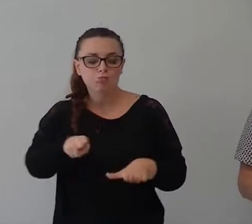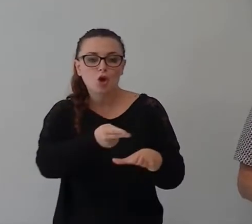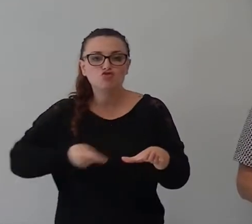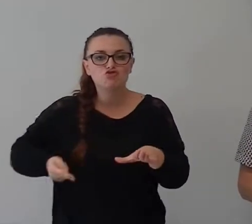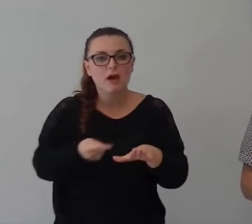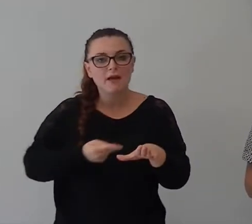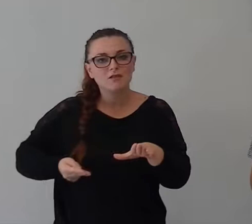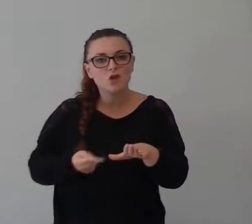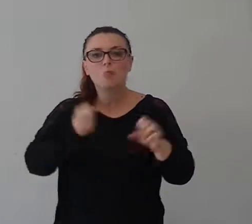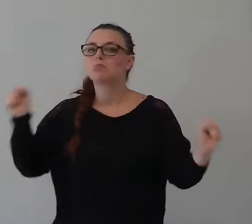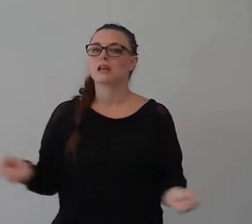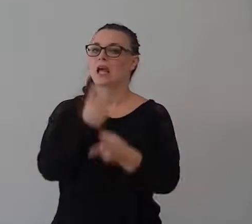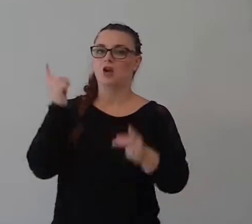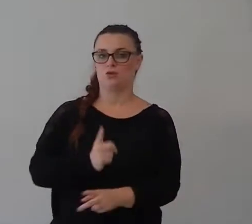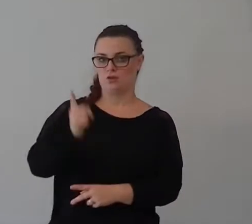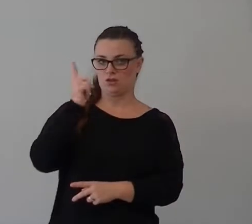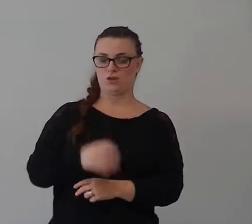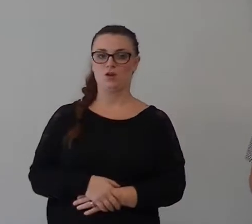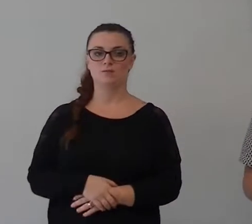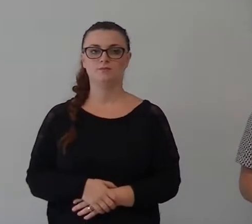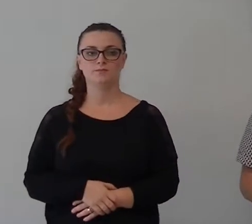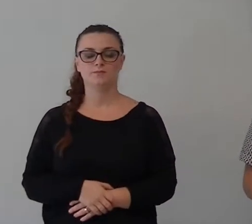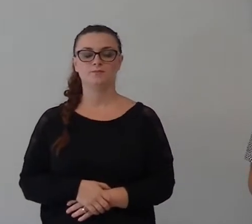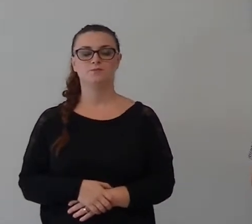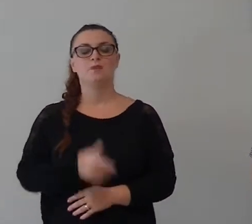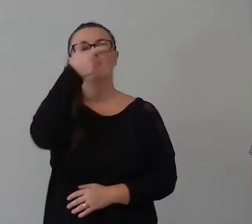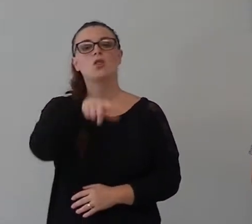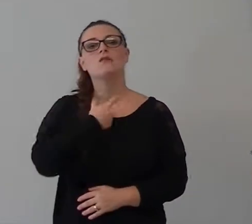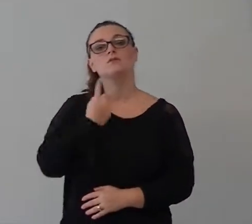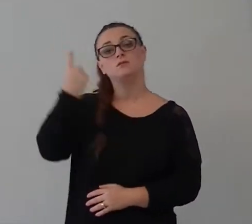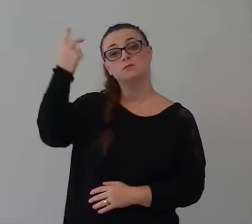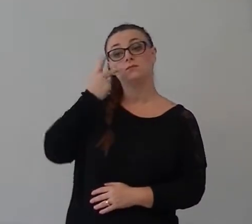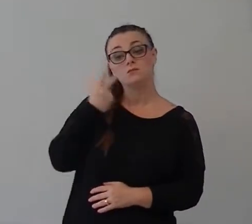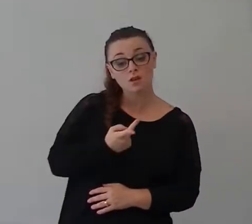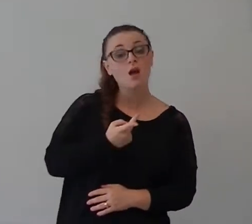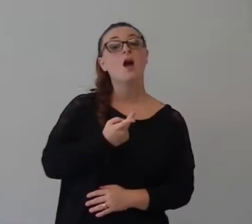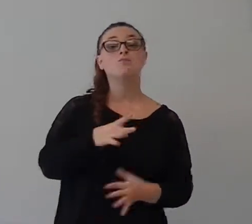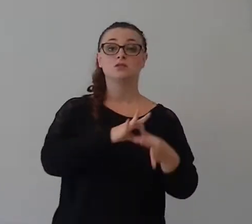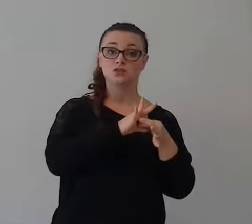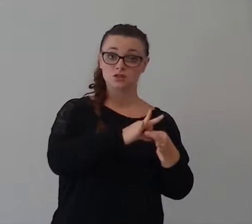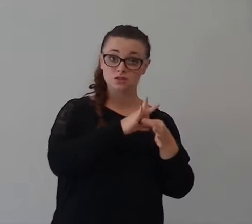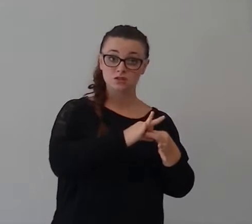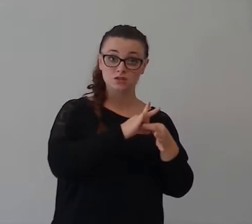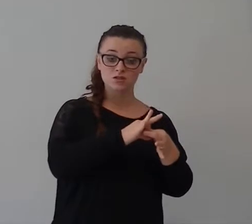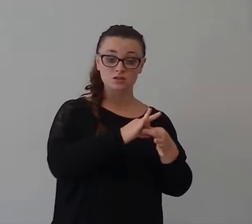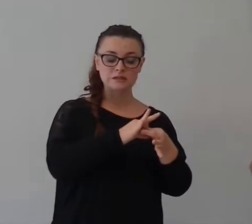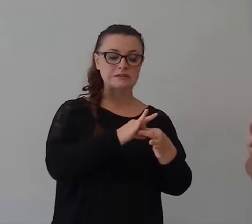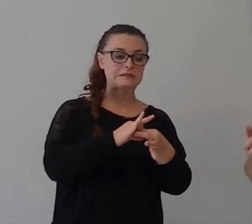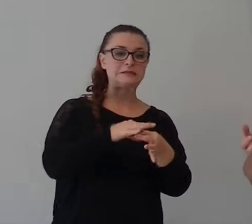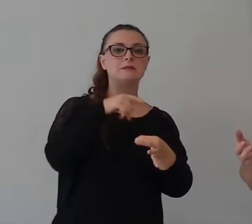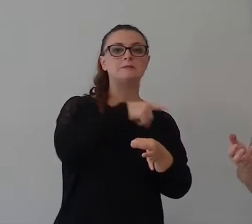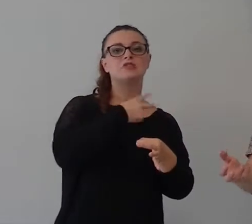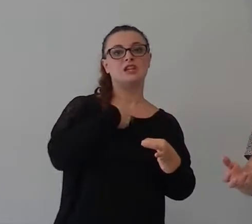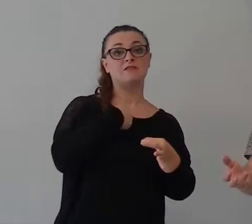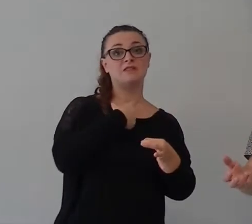Signore, perché quando il Signore trova amicizia ma una vita amara,